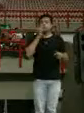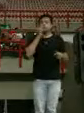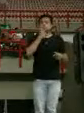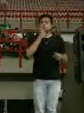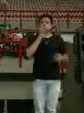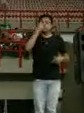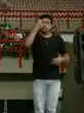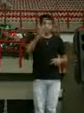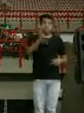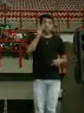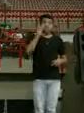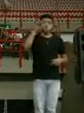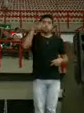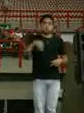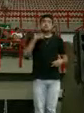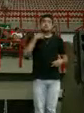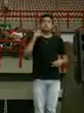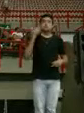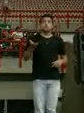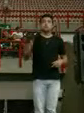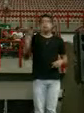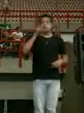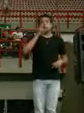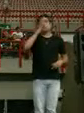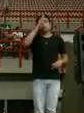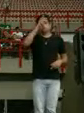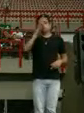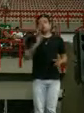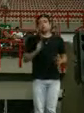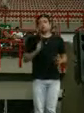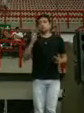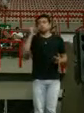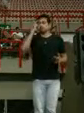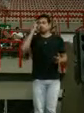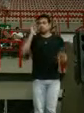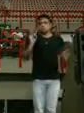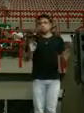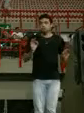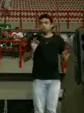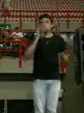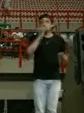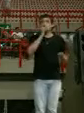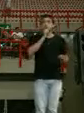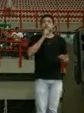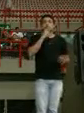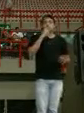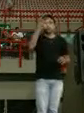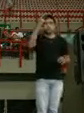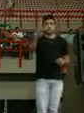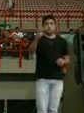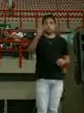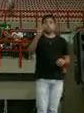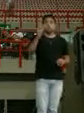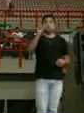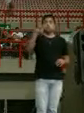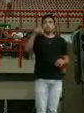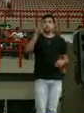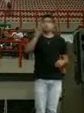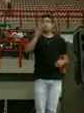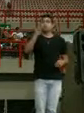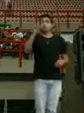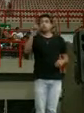mulher grita, o som é alto e forte. Normalmente é isso, né? A mulher está gritando, o som é agudo,